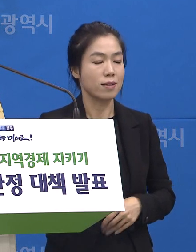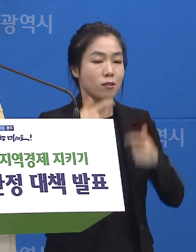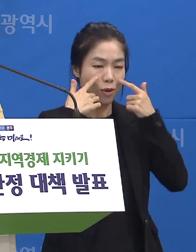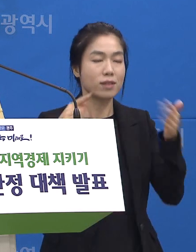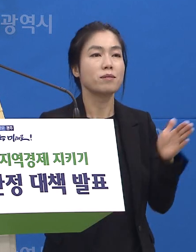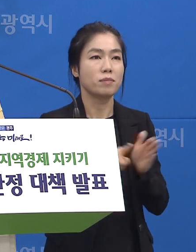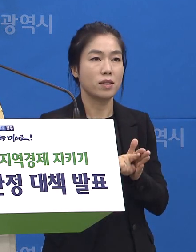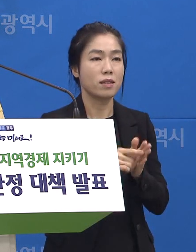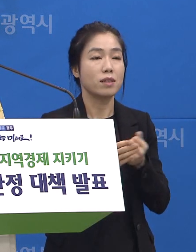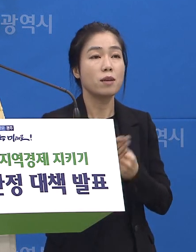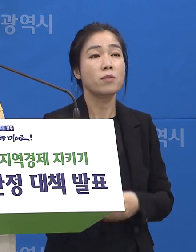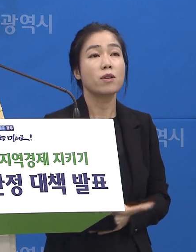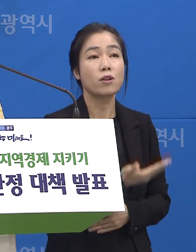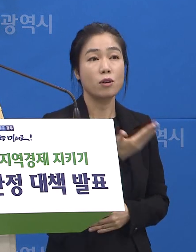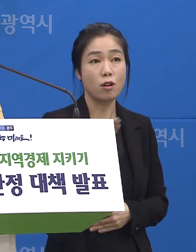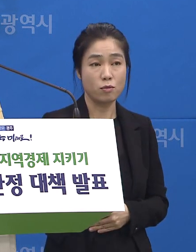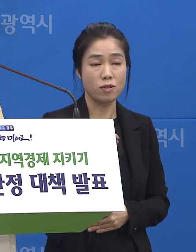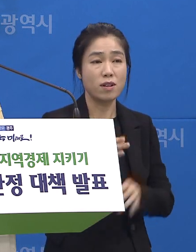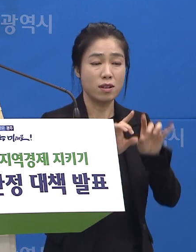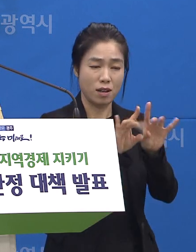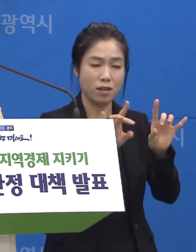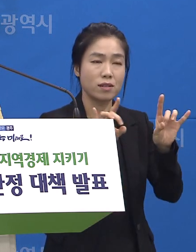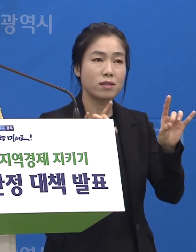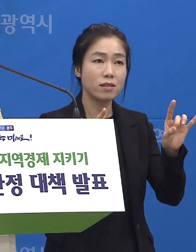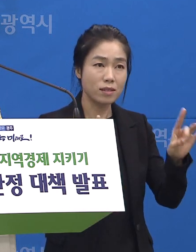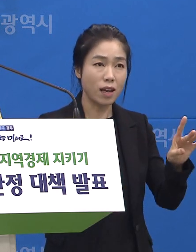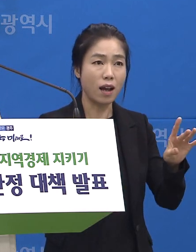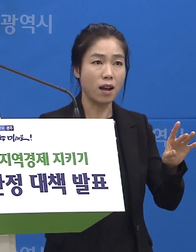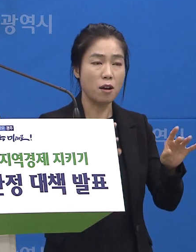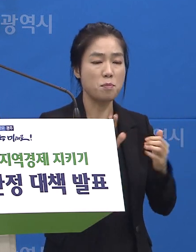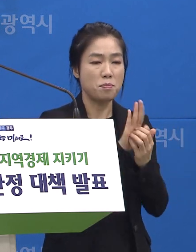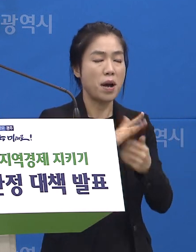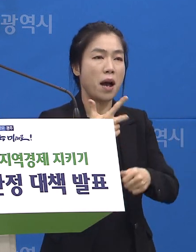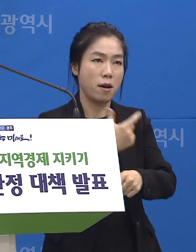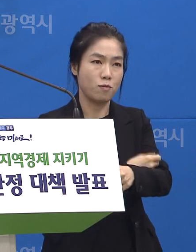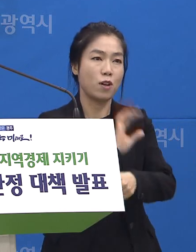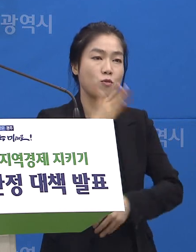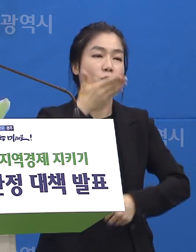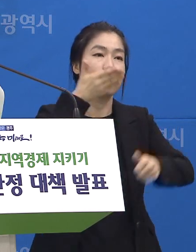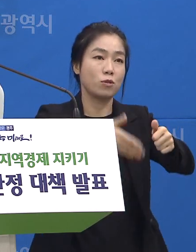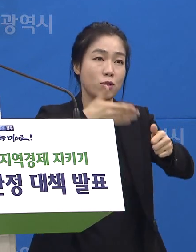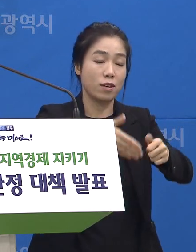확신합니다. 시민 여러분 한 분 한 분께서 백신이 되어주십시오. 감사합니다.